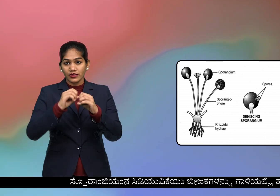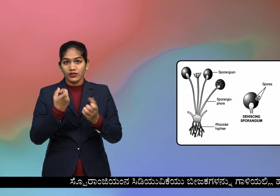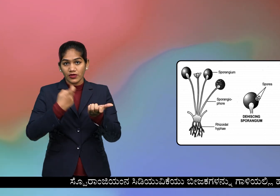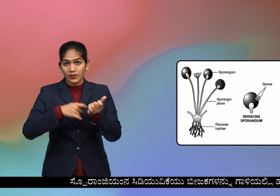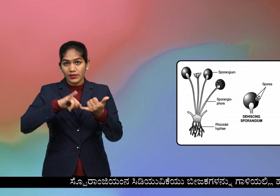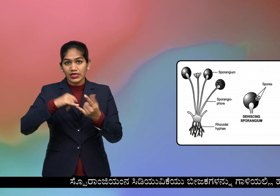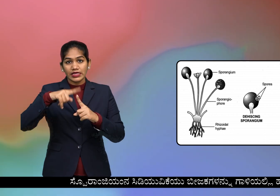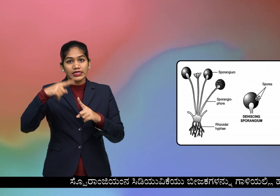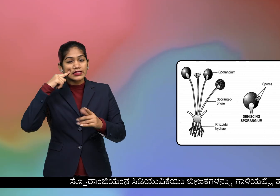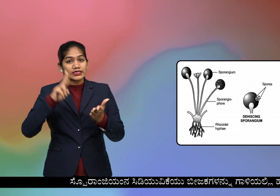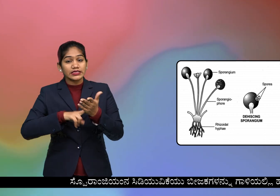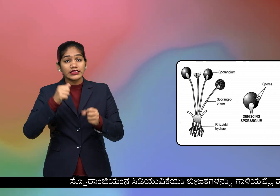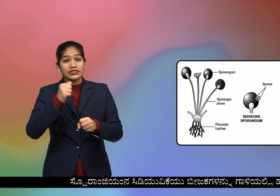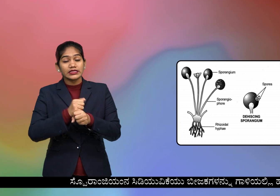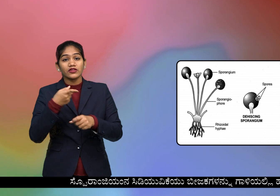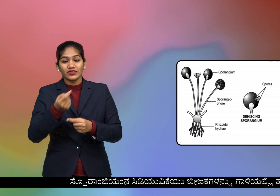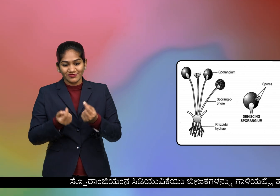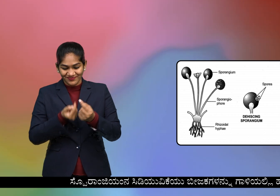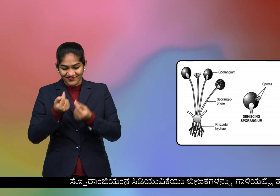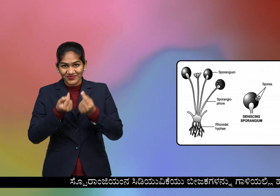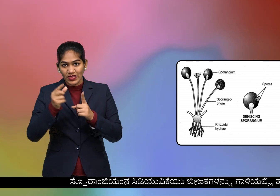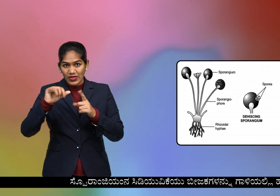ಸ್ಪೋರಾಂಜಿಯಂನ ಸಿಡಿಯುವಿಕೆ ಬೀಜಗಳನ್ನ ಗಾಳಿಯಲ್ಲಿ ಹರಡುತ್ತದೆ.